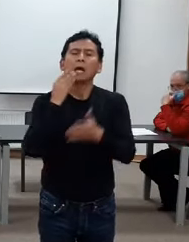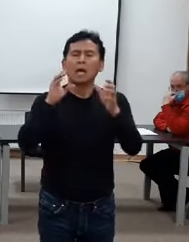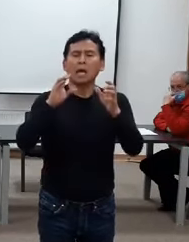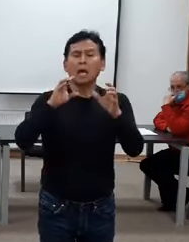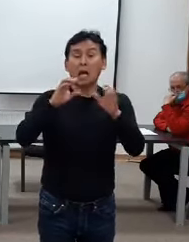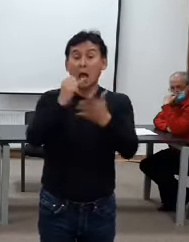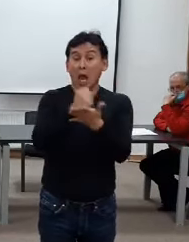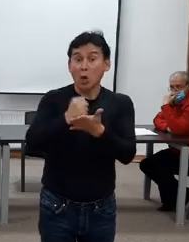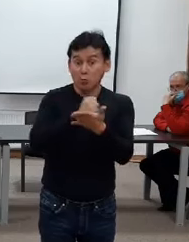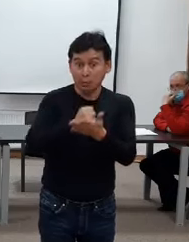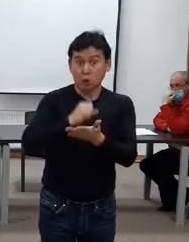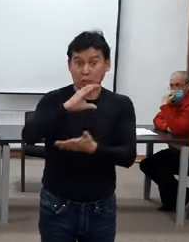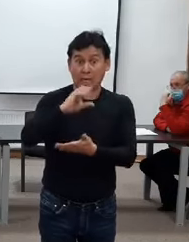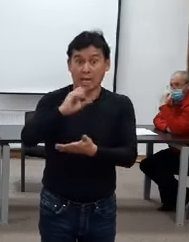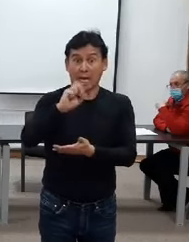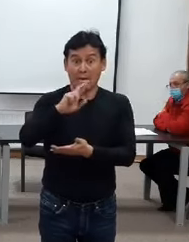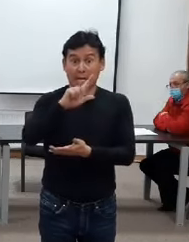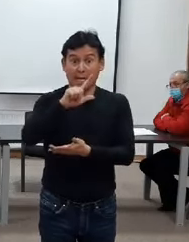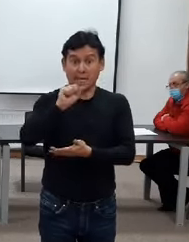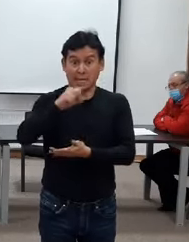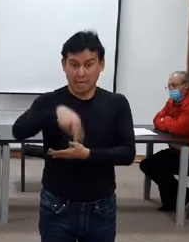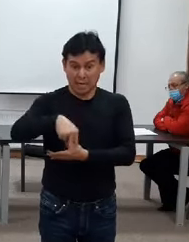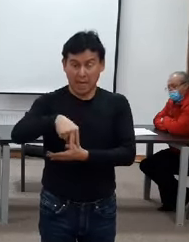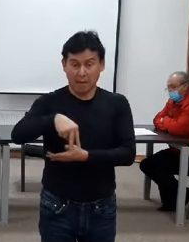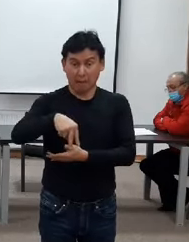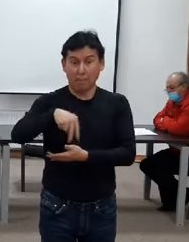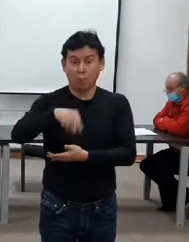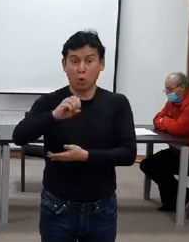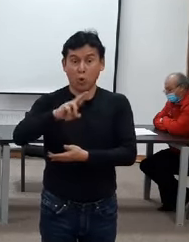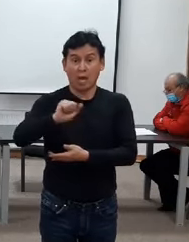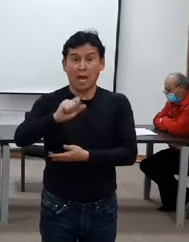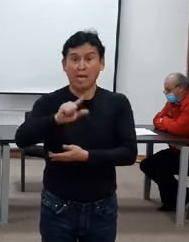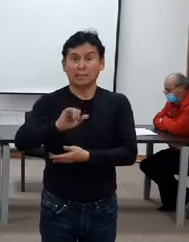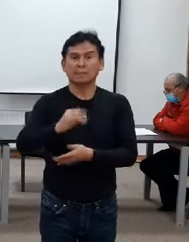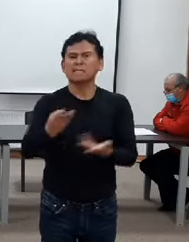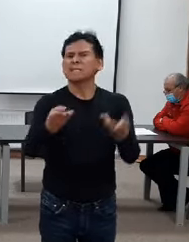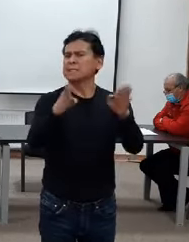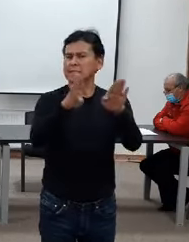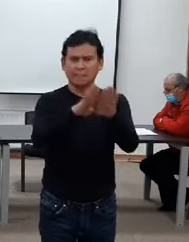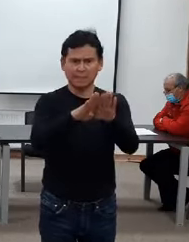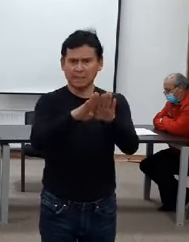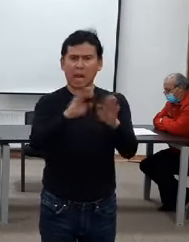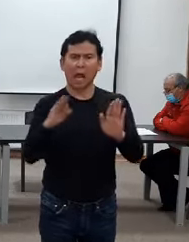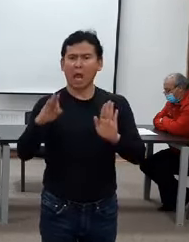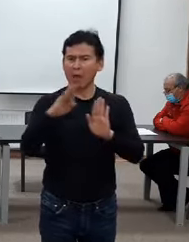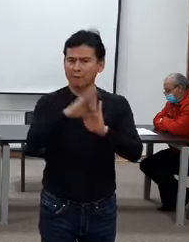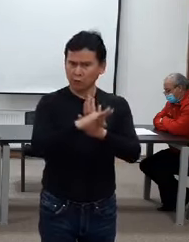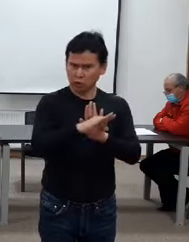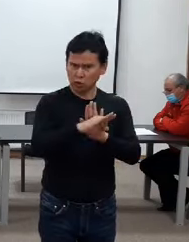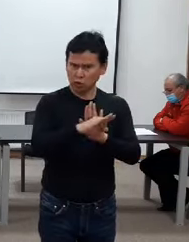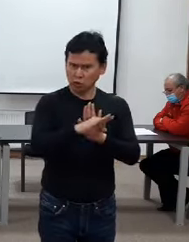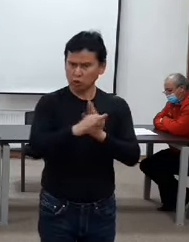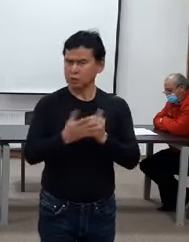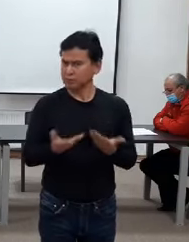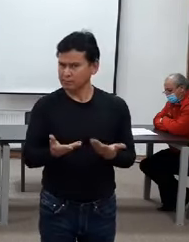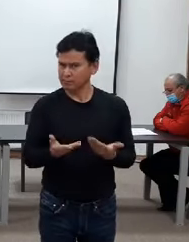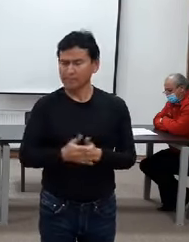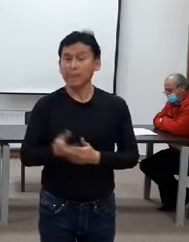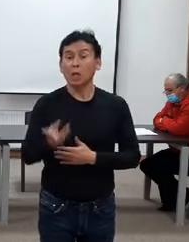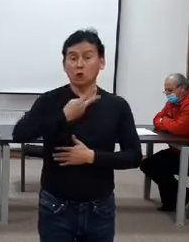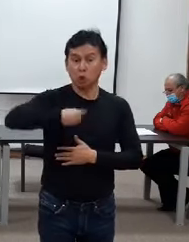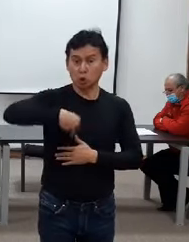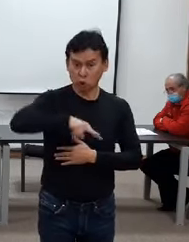Morales está exigiendo también el cierre del aeropuerto. ¿Hay alguna medida al respecto? A ver,